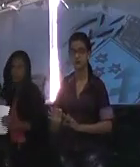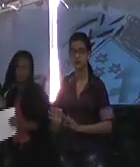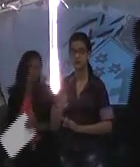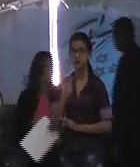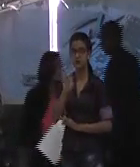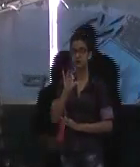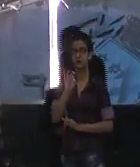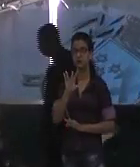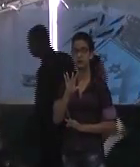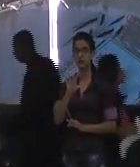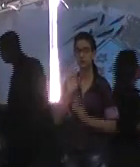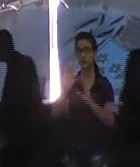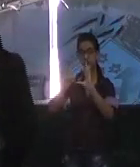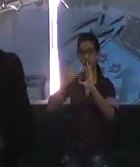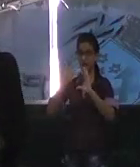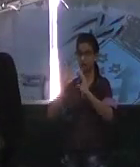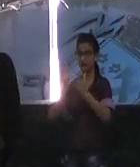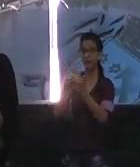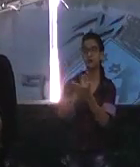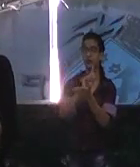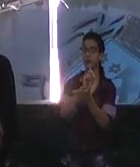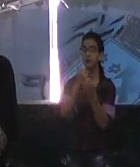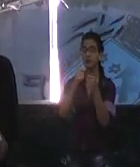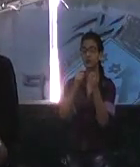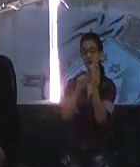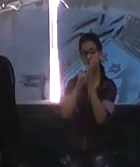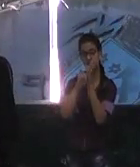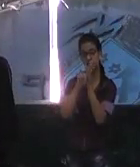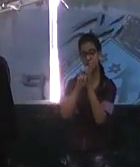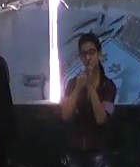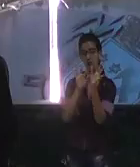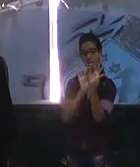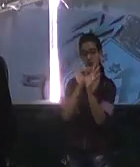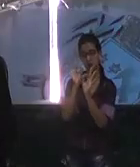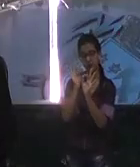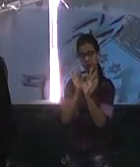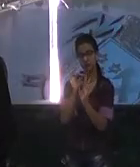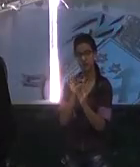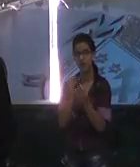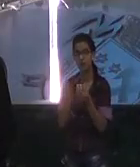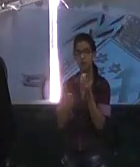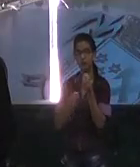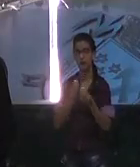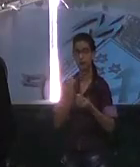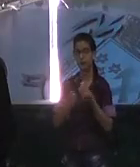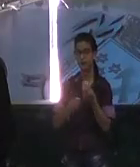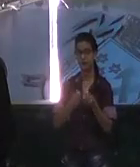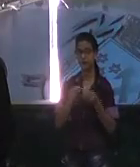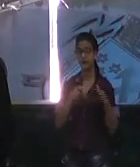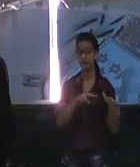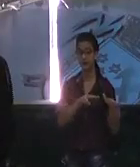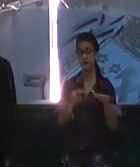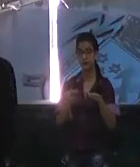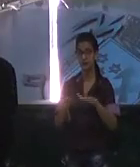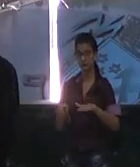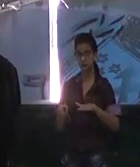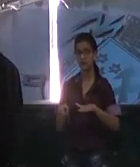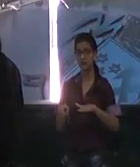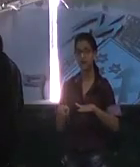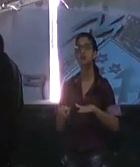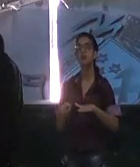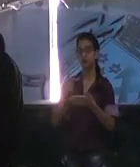o processo chegar e a gente pagar. A gente programa o pagamento dentro da mesma semana que a gente recebe o